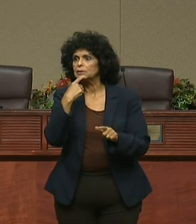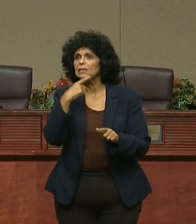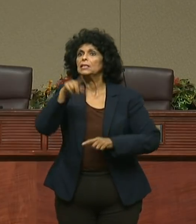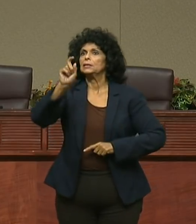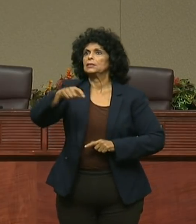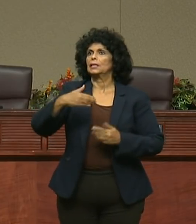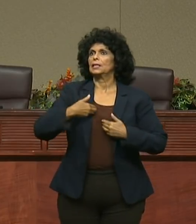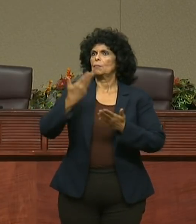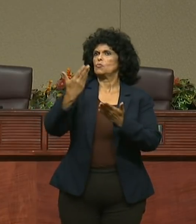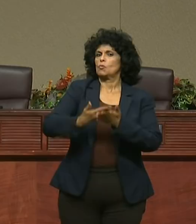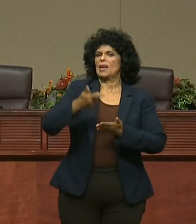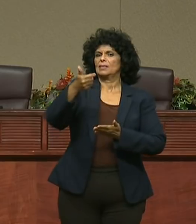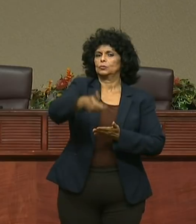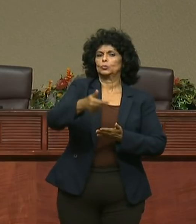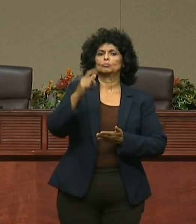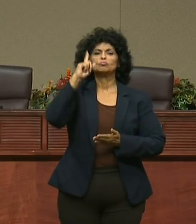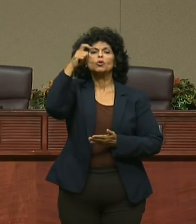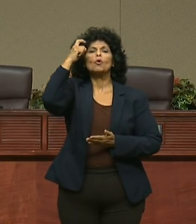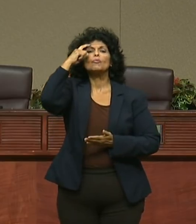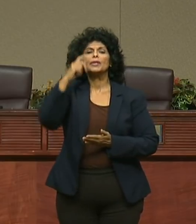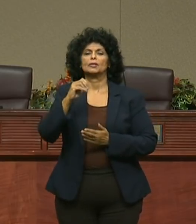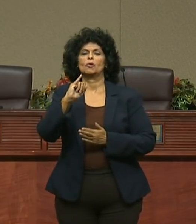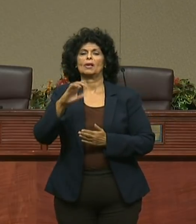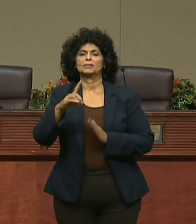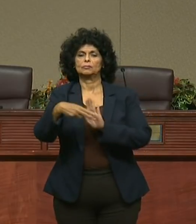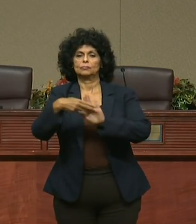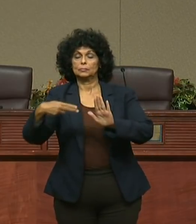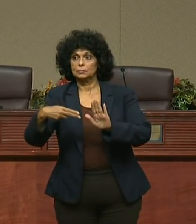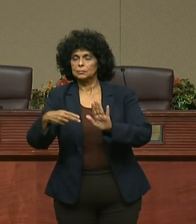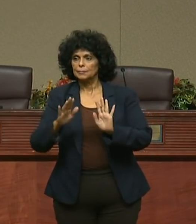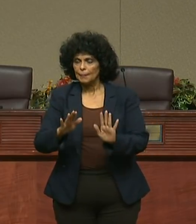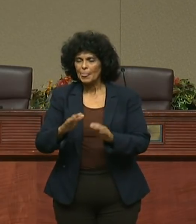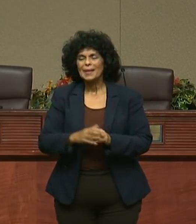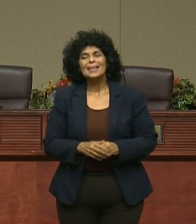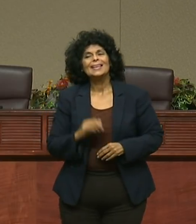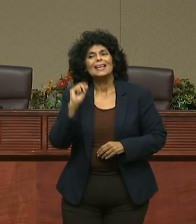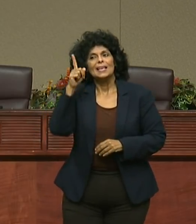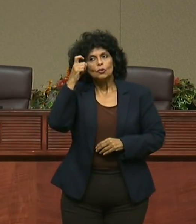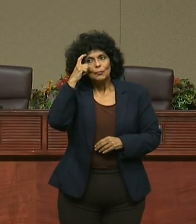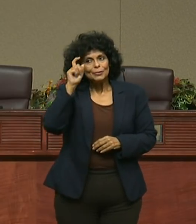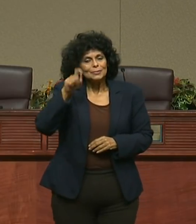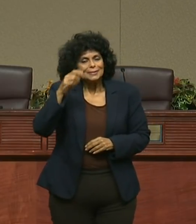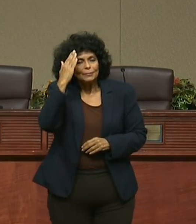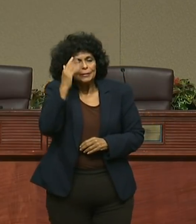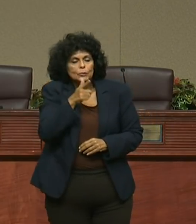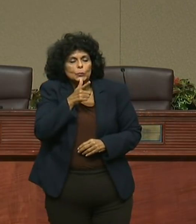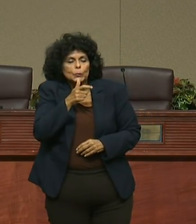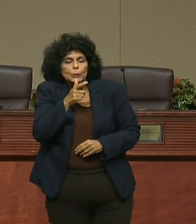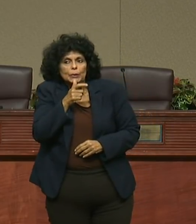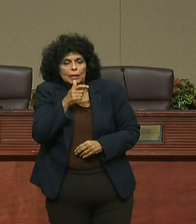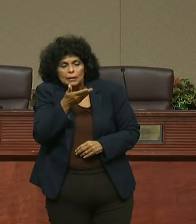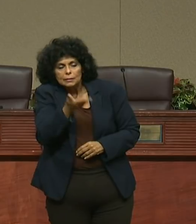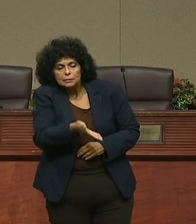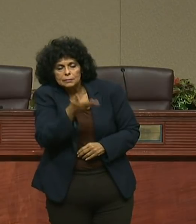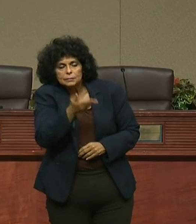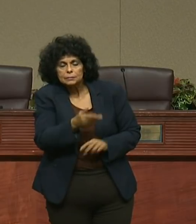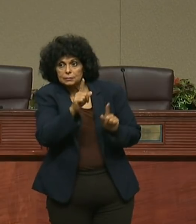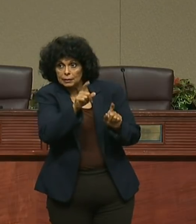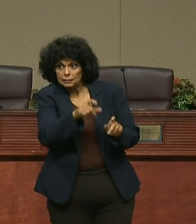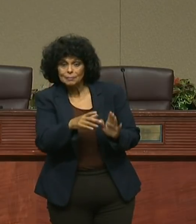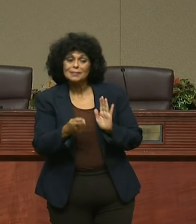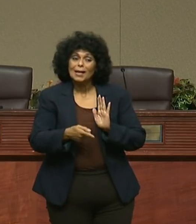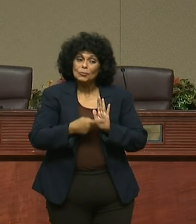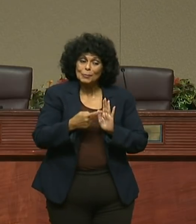Entonces, los centros tienen la necesidad de saber a quién le están haciendo la prueba. Y en algunos casos la tecnología